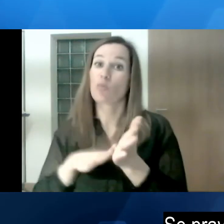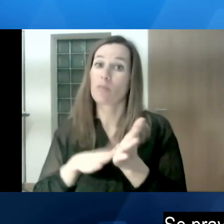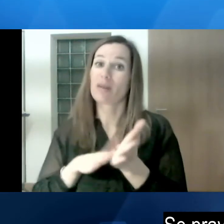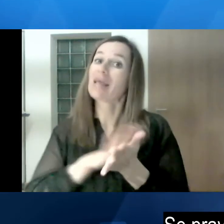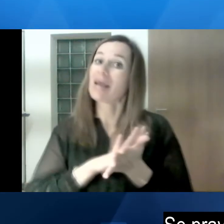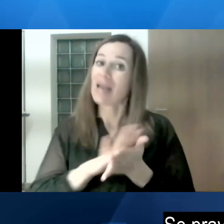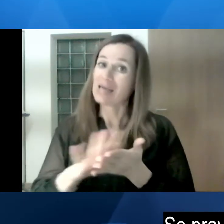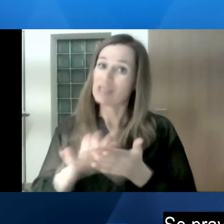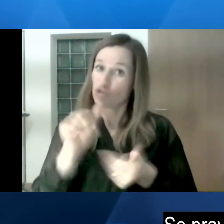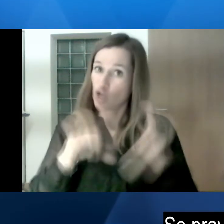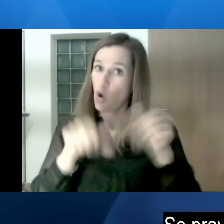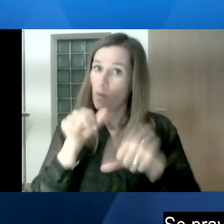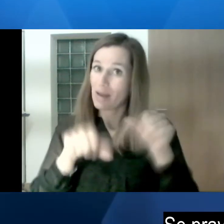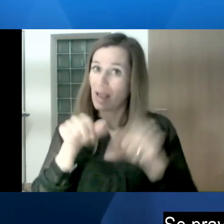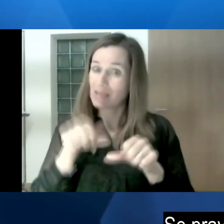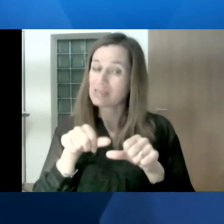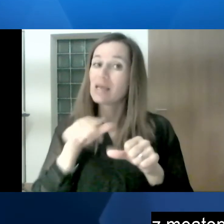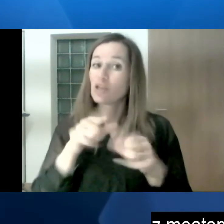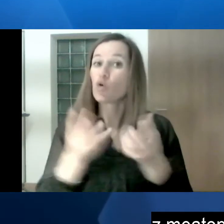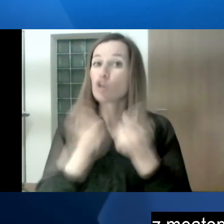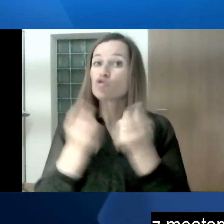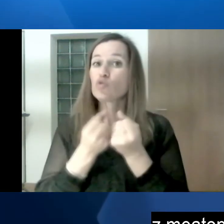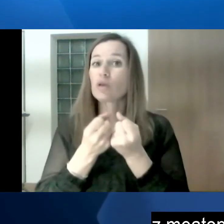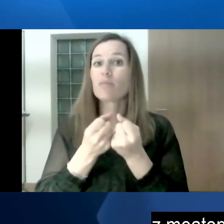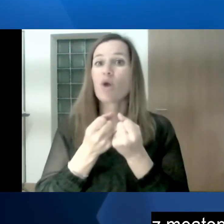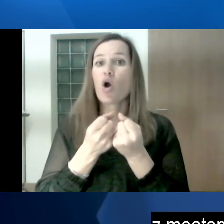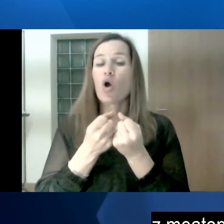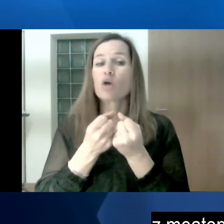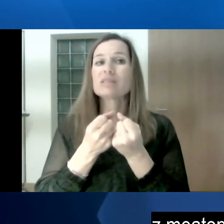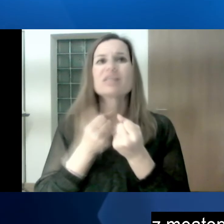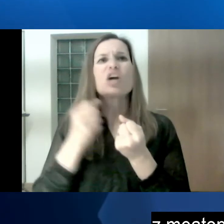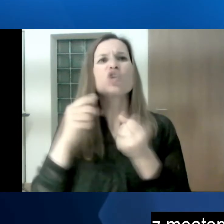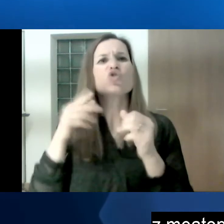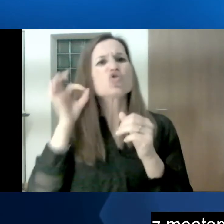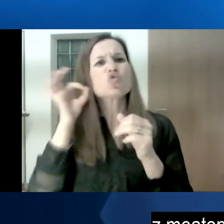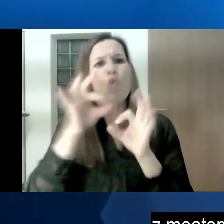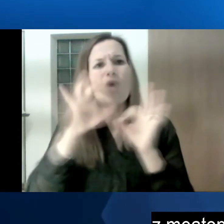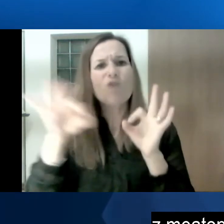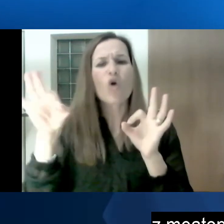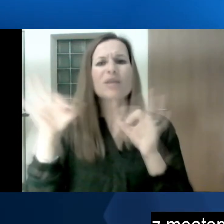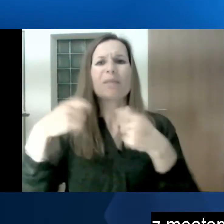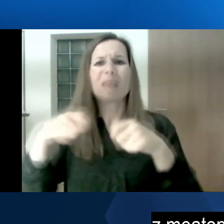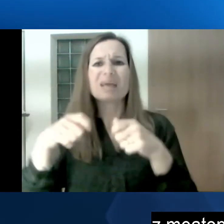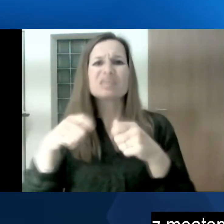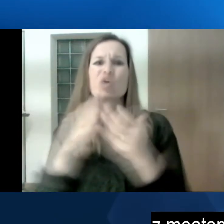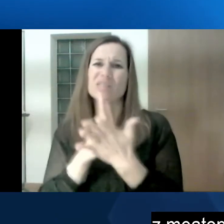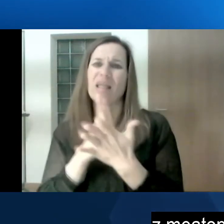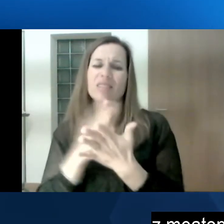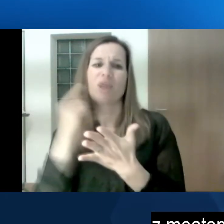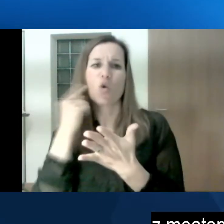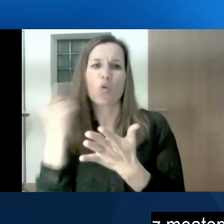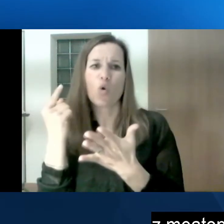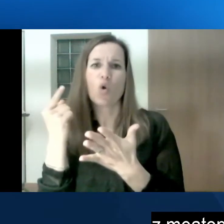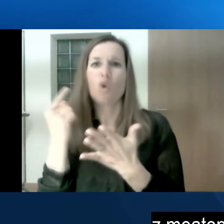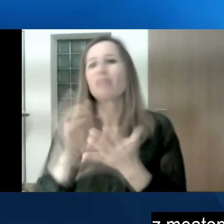operacije rešujemo zunanji sluhovod z meato plastiko in pa srednje uho, klasične tehnike.